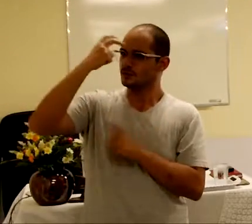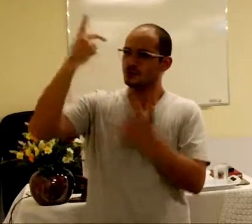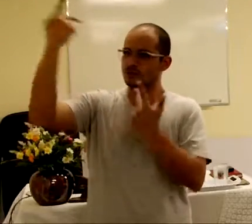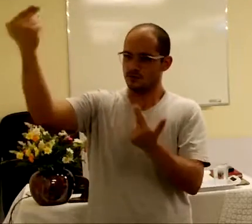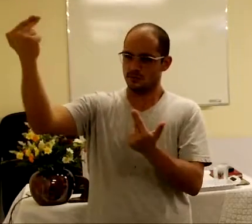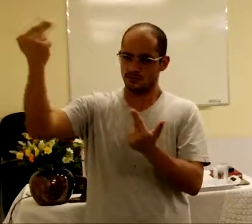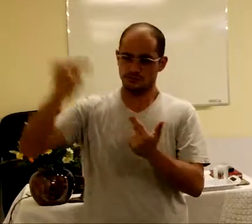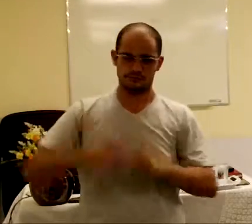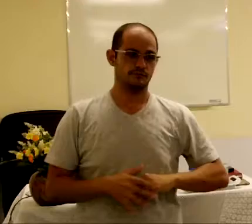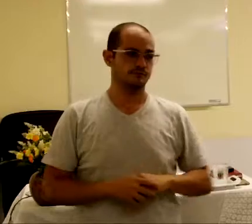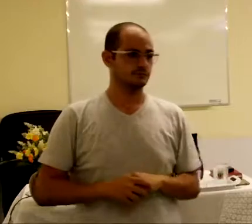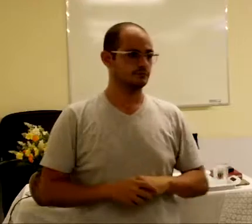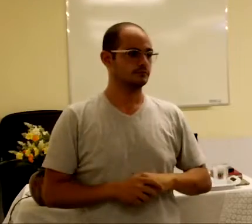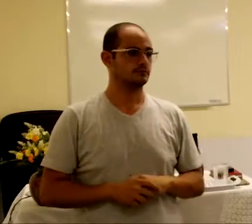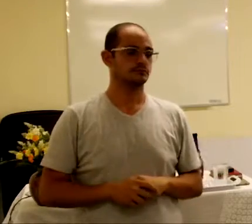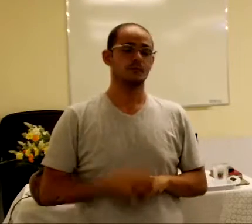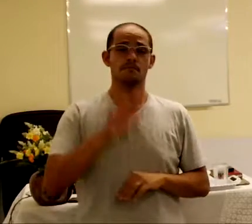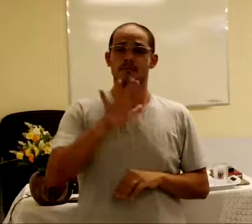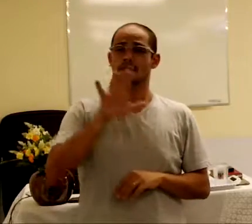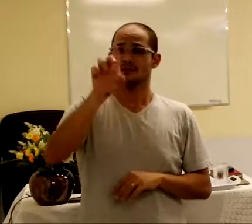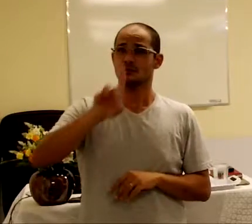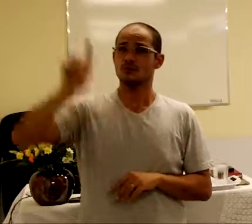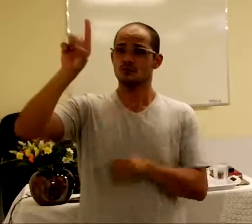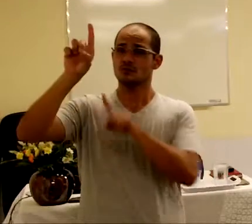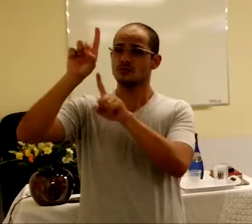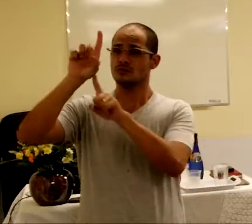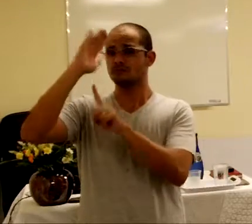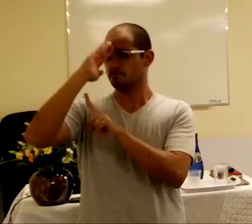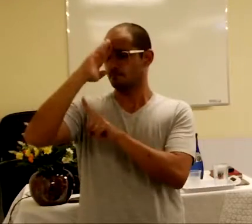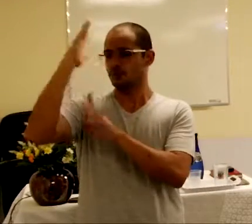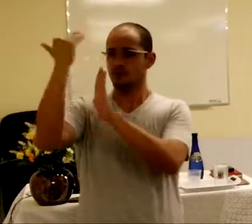Deus. Atenção! Mas Deus é a inteligência suprema.